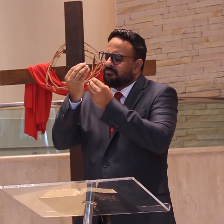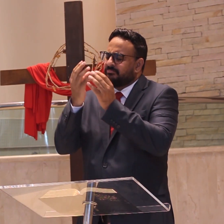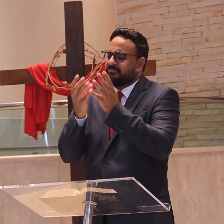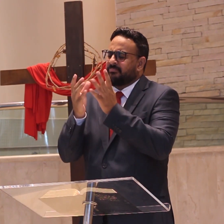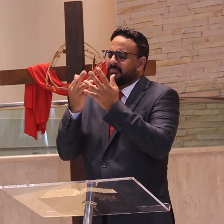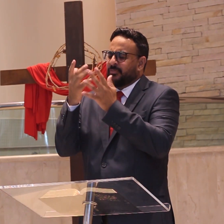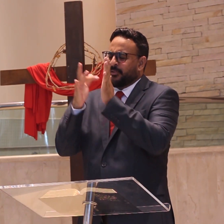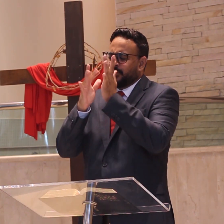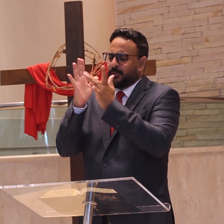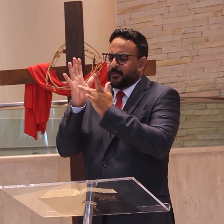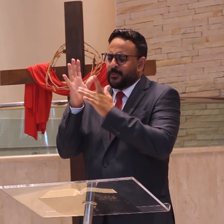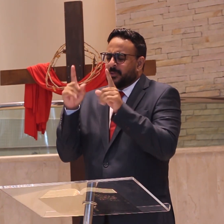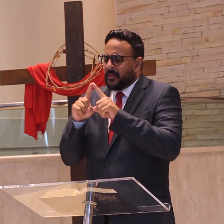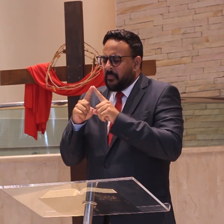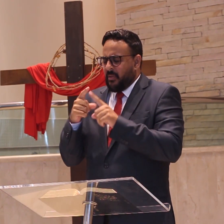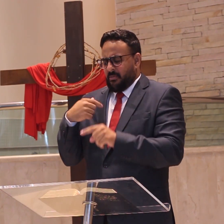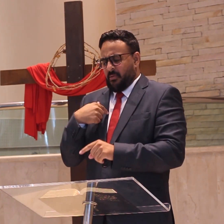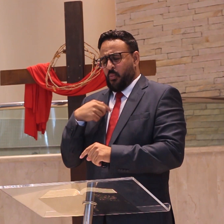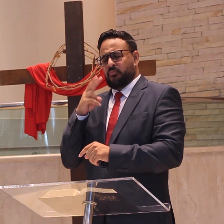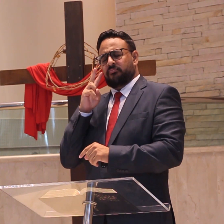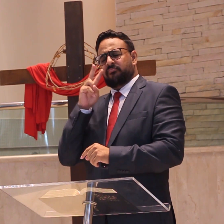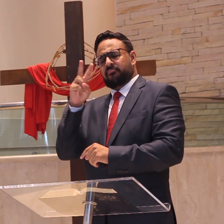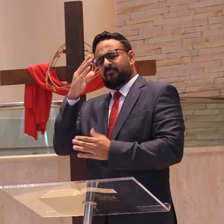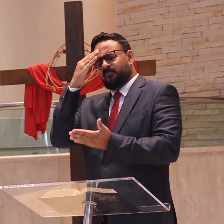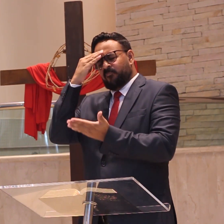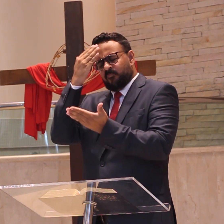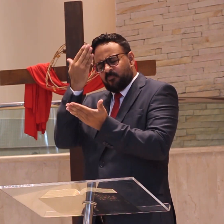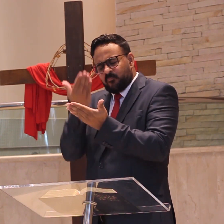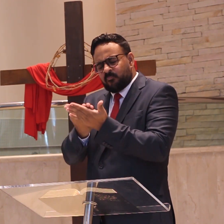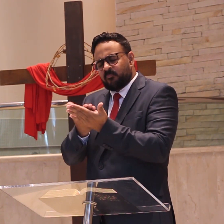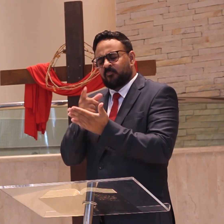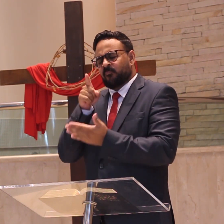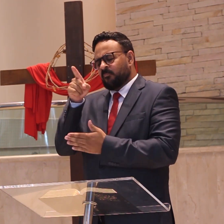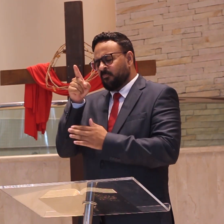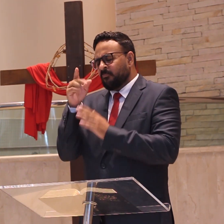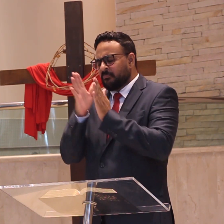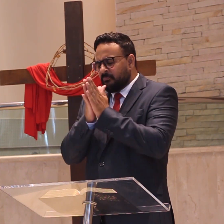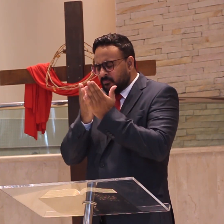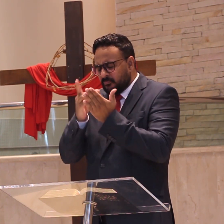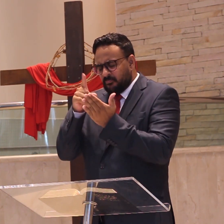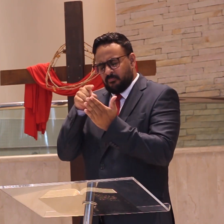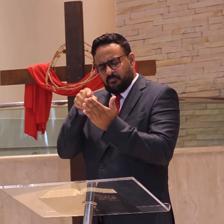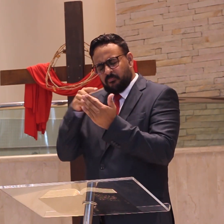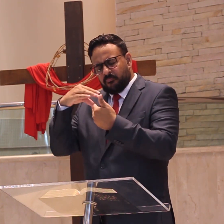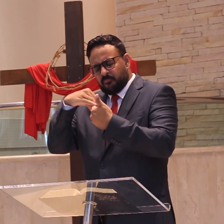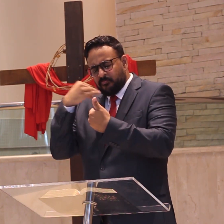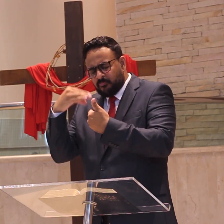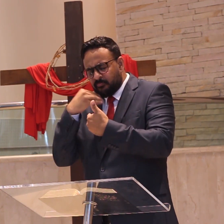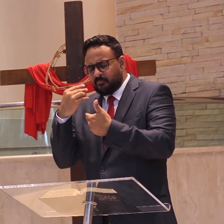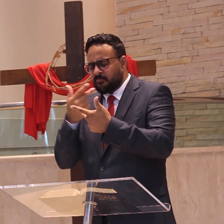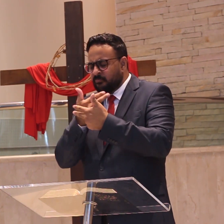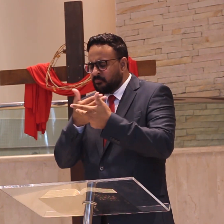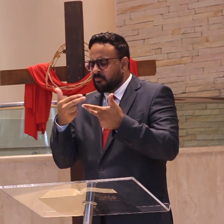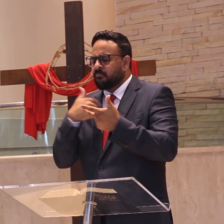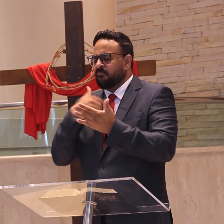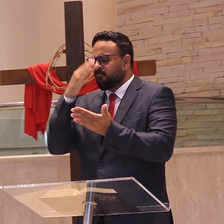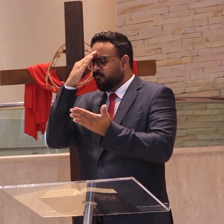mas mesmo assim queremos entregar a nossa vida nas mãos de Jesus, para que Jesus possa nos passar a confiança, possa